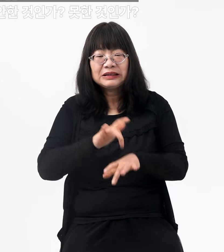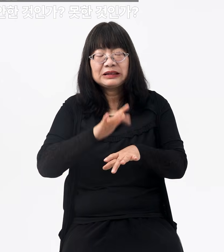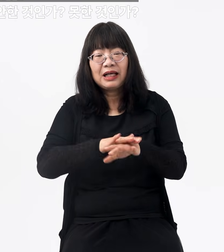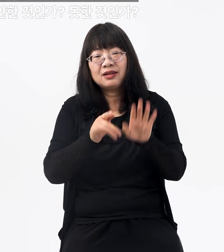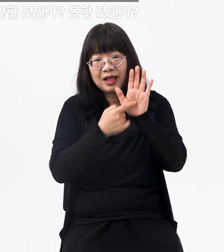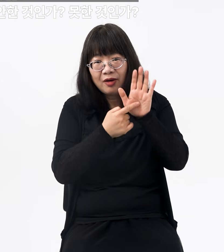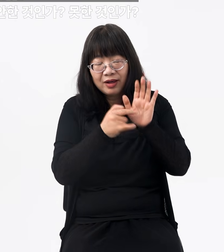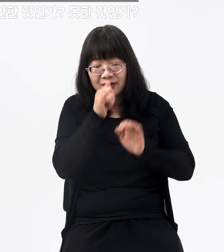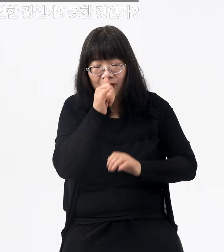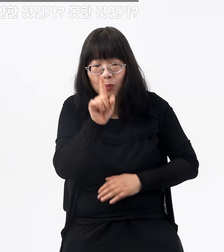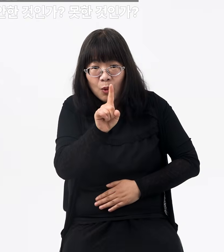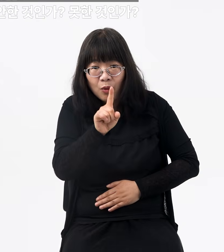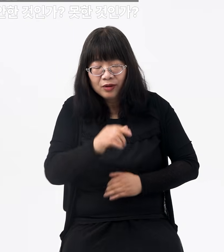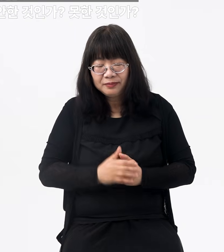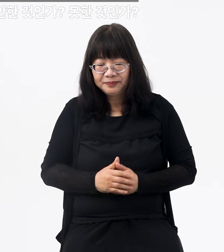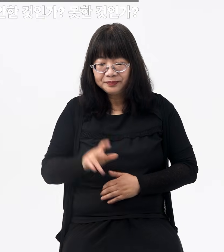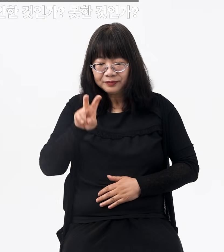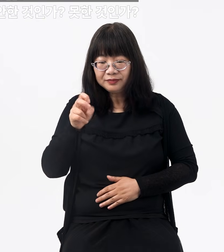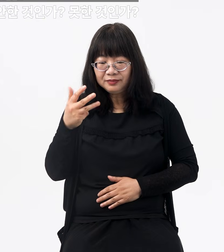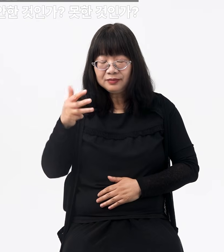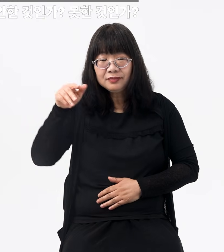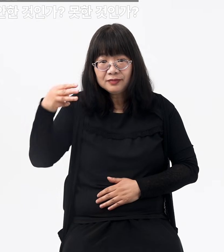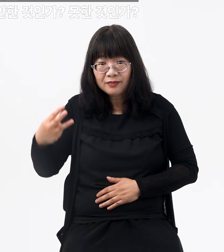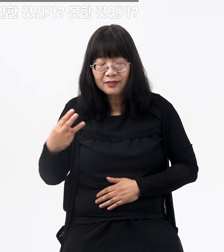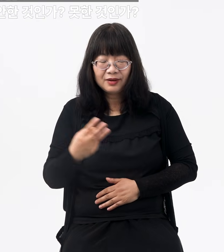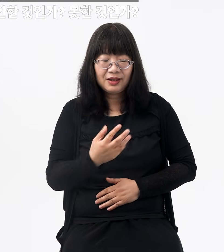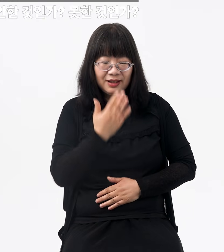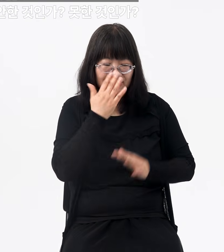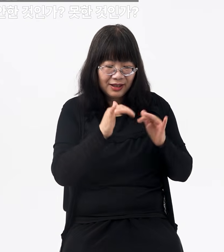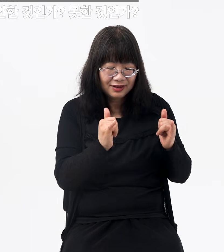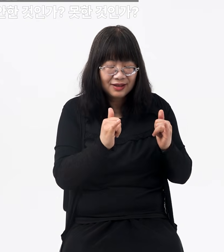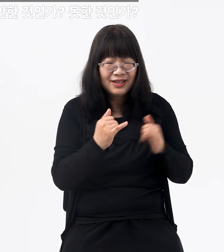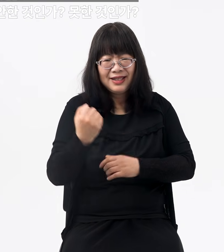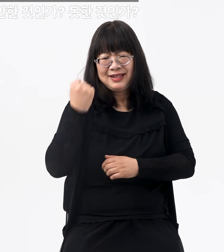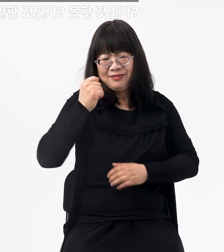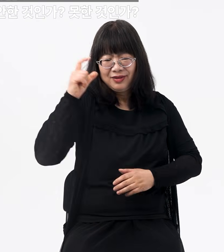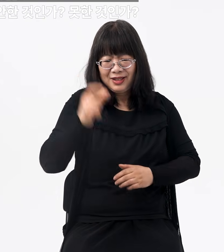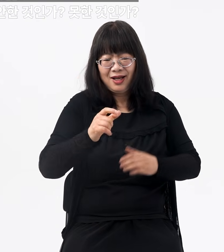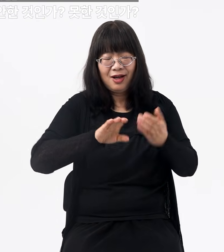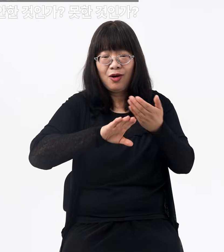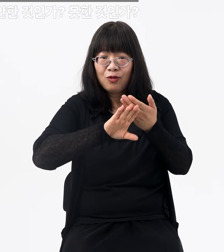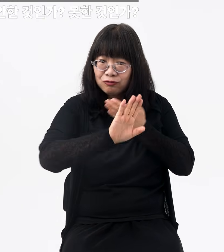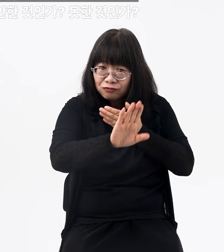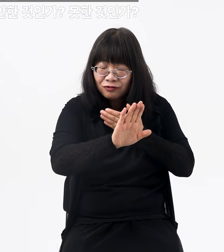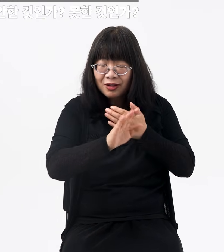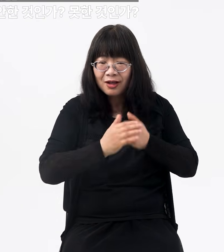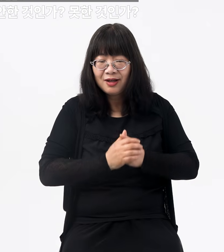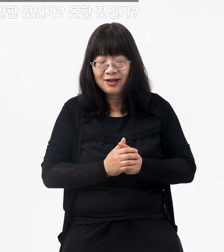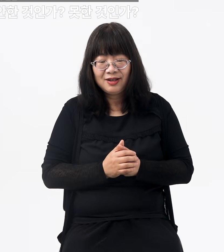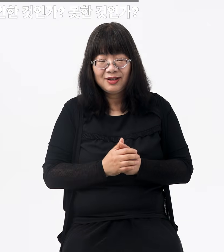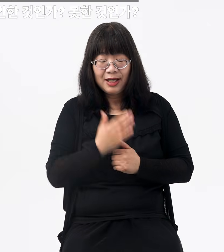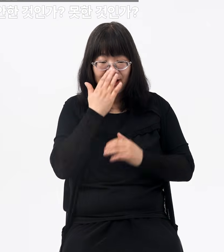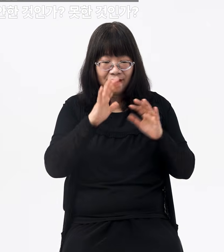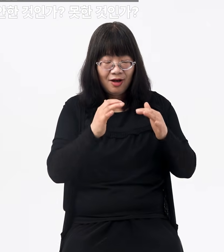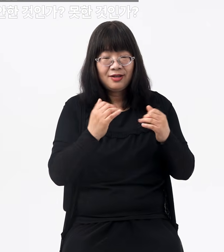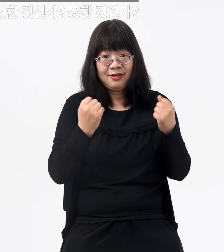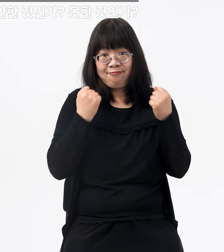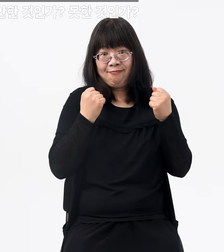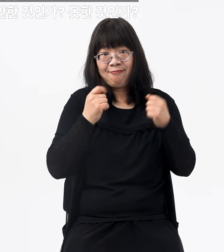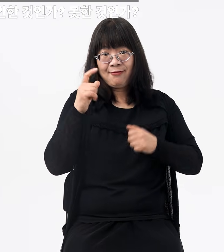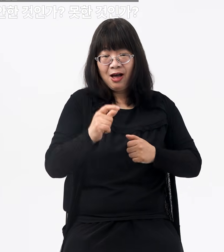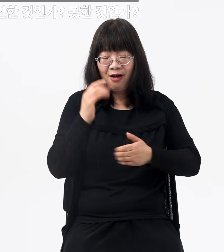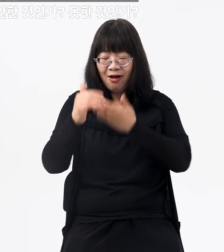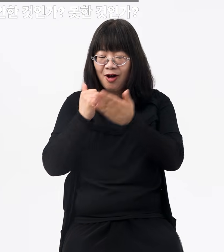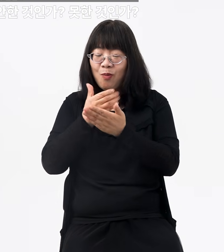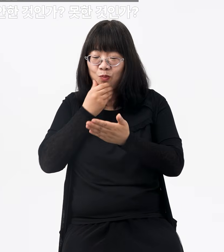28절. 이스라엘이 강성한 후에야, 그 이스라엘이 이제 힘이 세졌어요. 하나님이